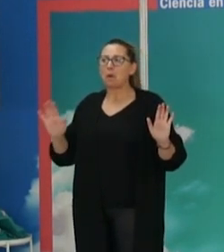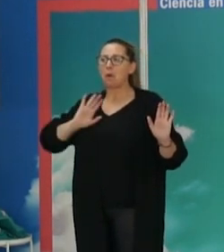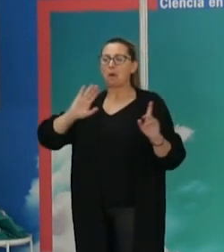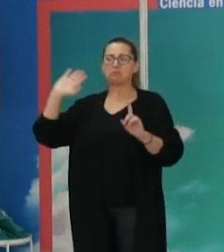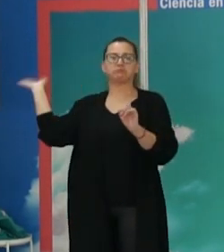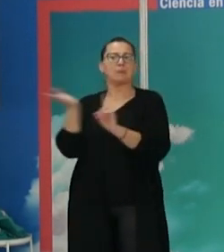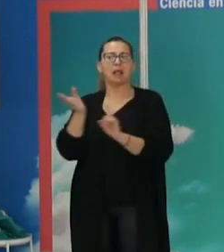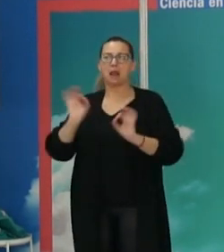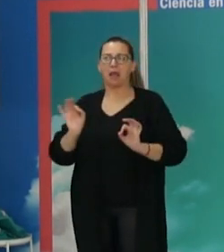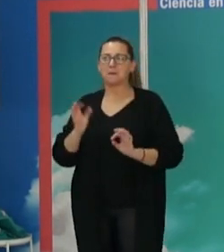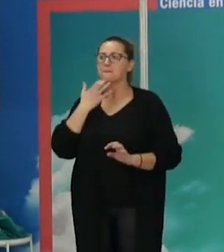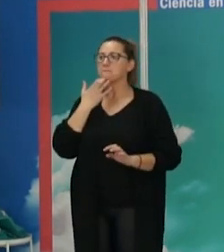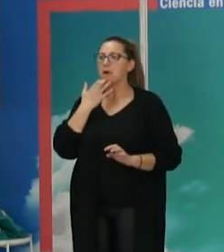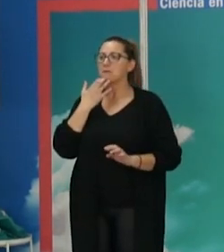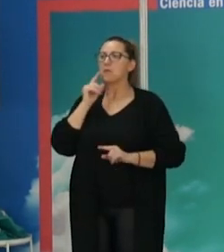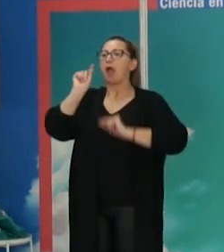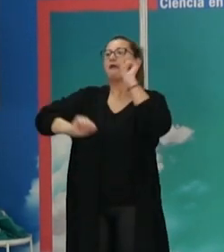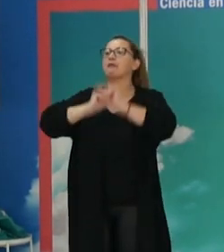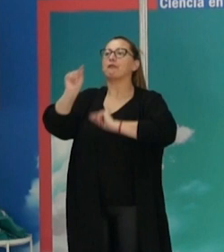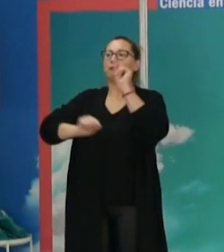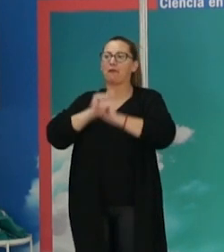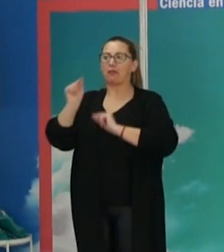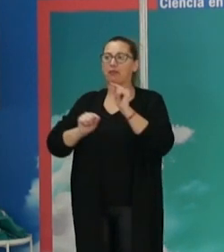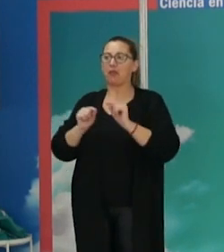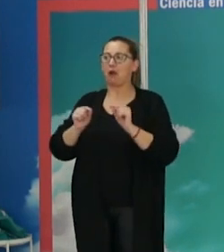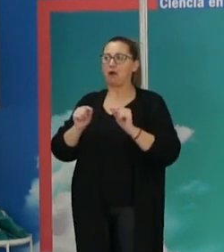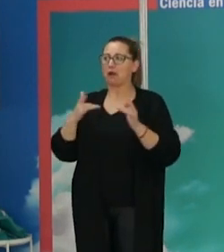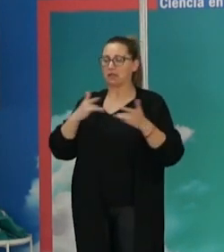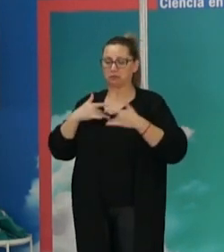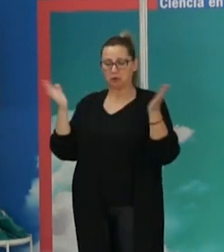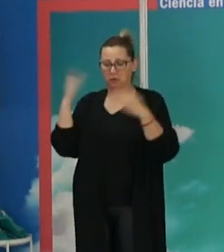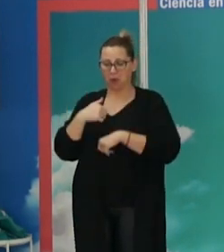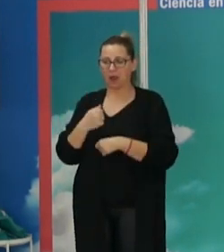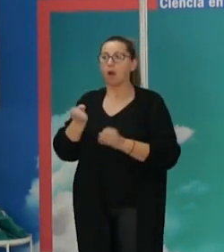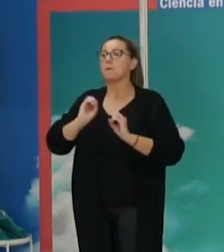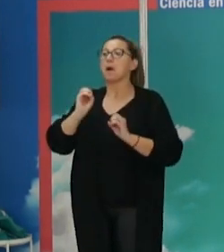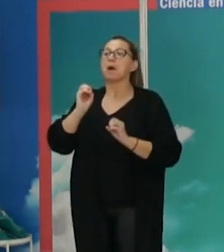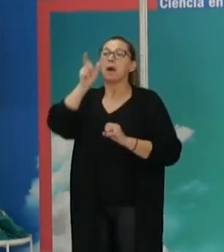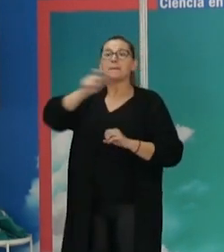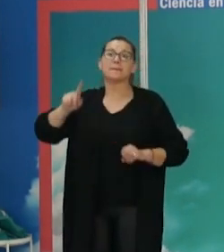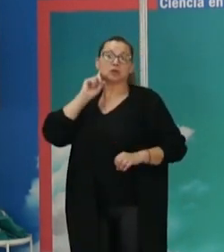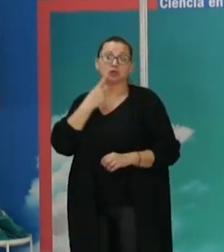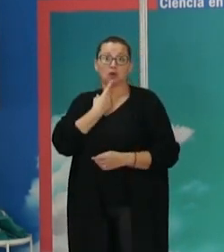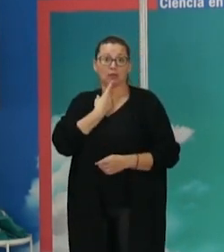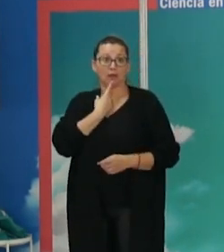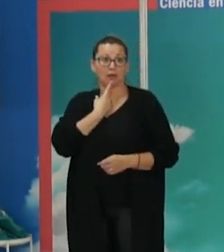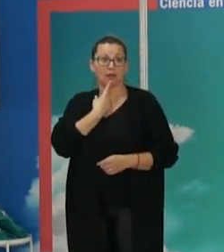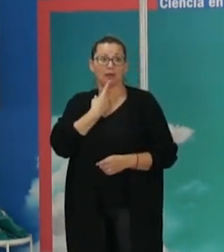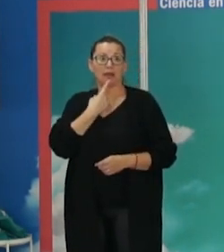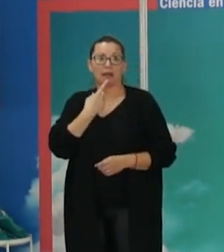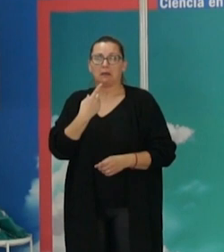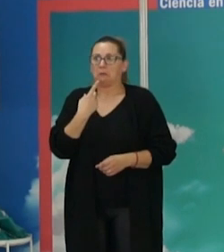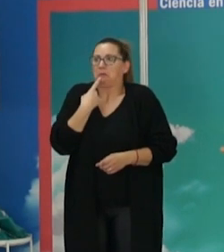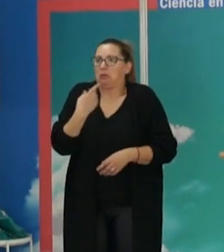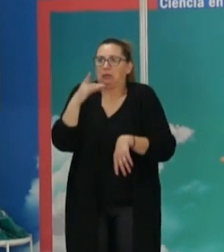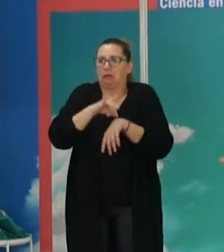ejemplo, una infección asintomática por COVID, y para algunas personas una sordera. Hay personas sordas que consideran que, lejos de